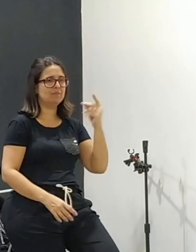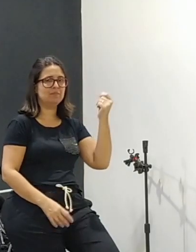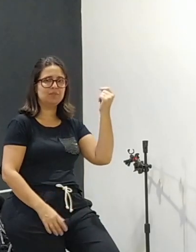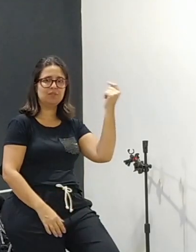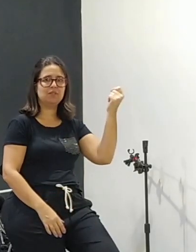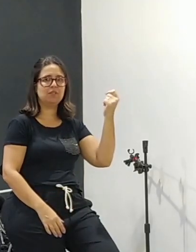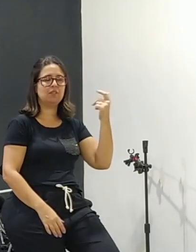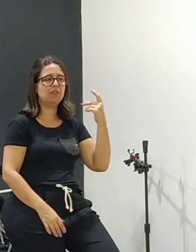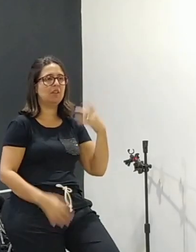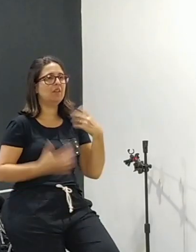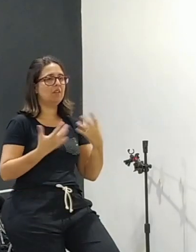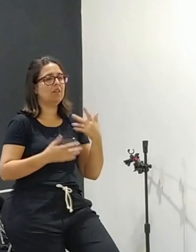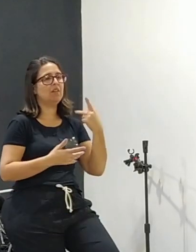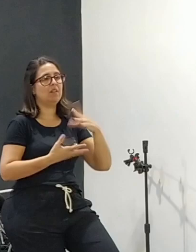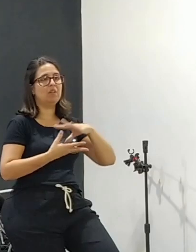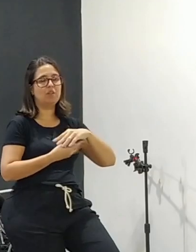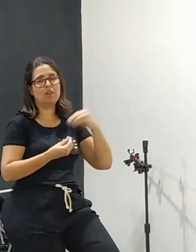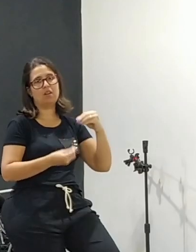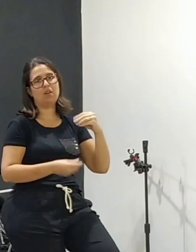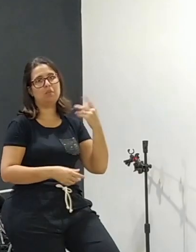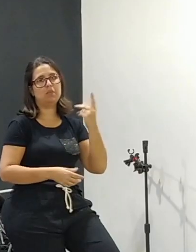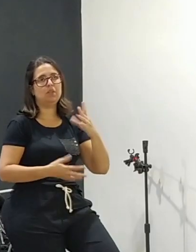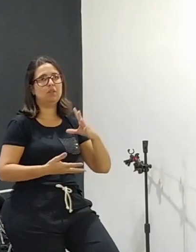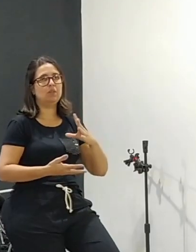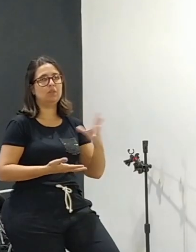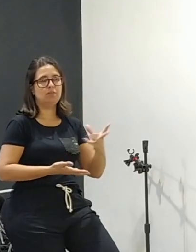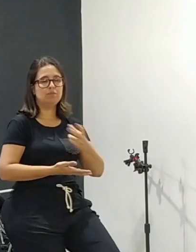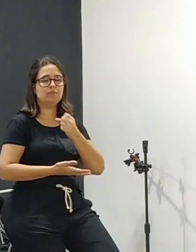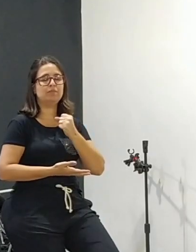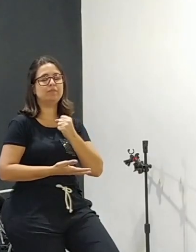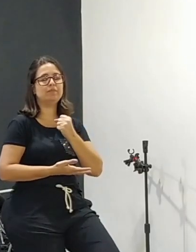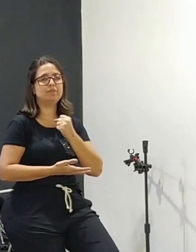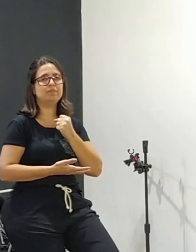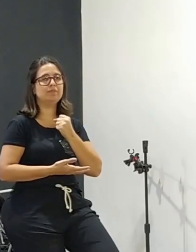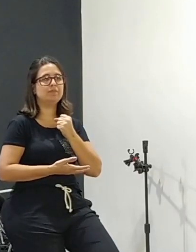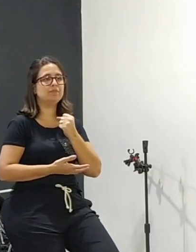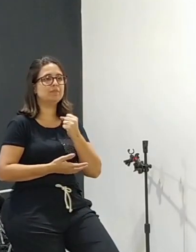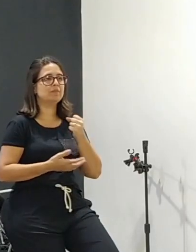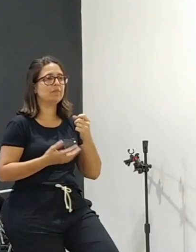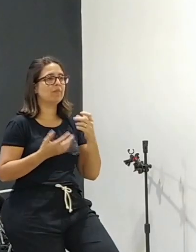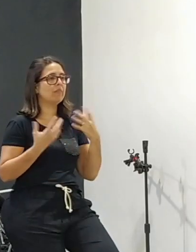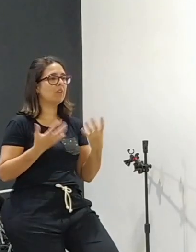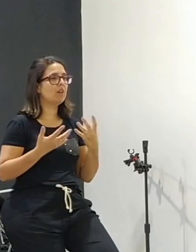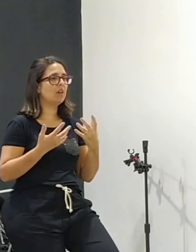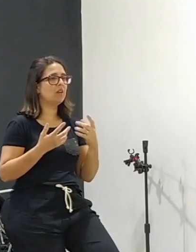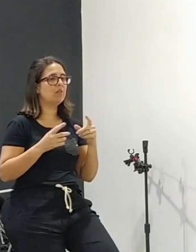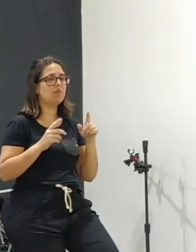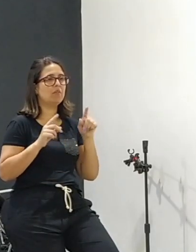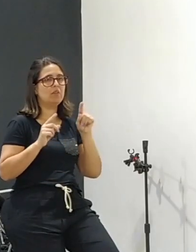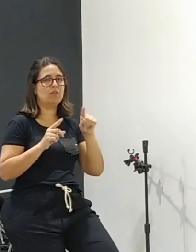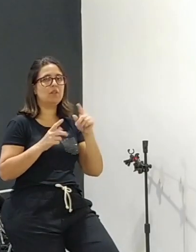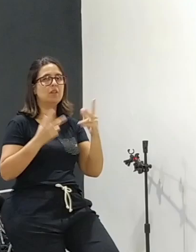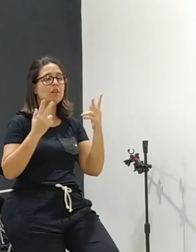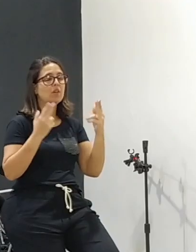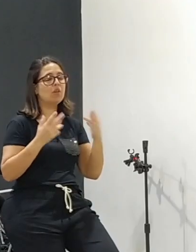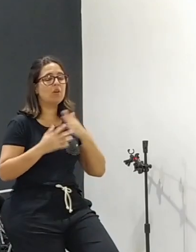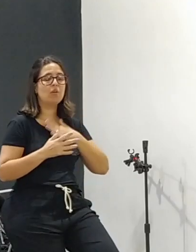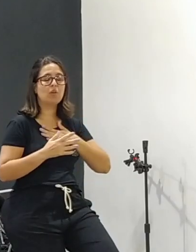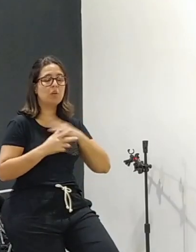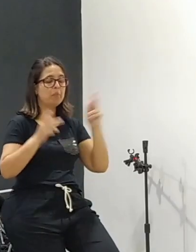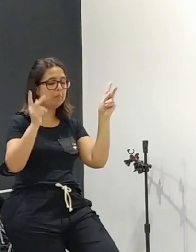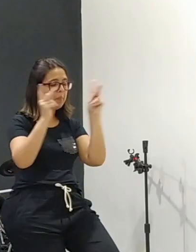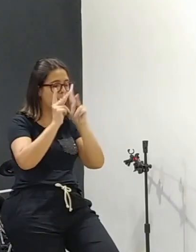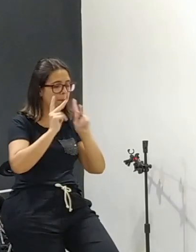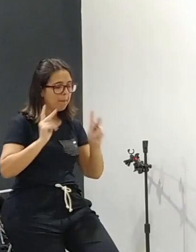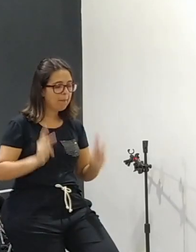tua alma, eu quero a tua salvação. Eu quero ver você com a mesma alegria que eu tenho hoje, com a mesma paz que eu tenho hoje. Quero